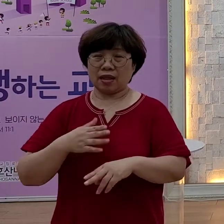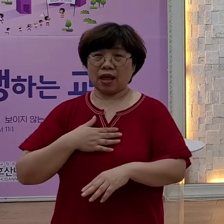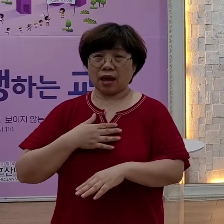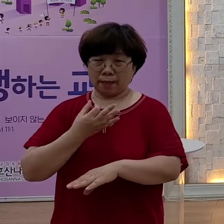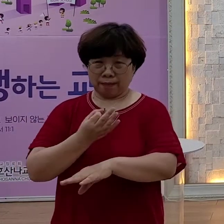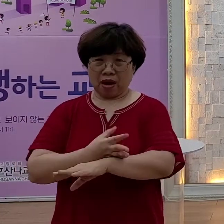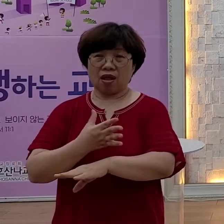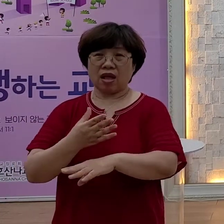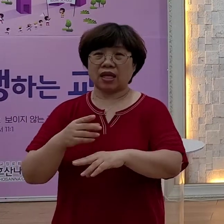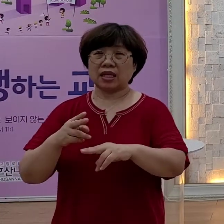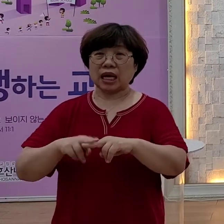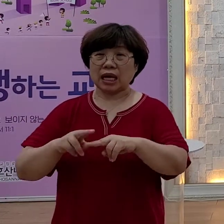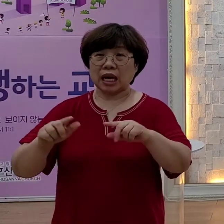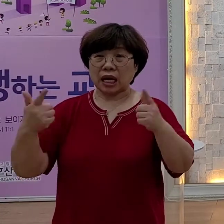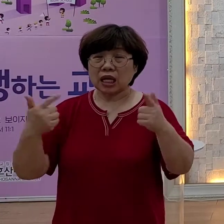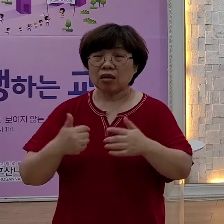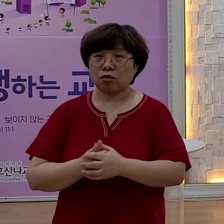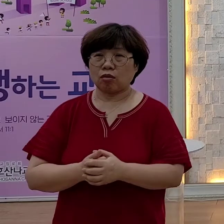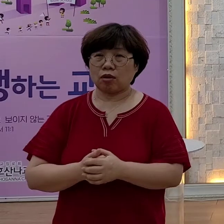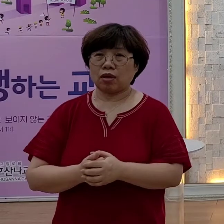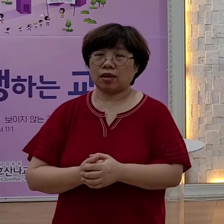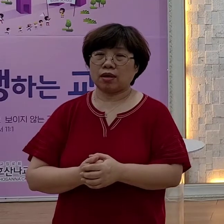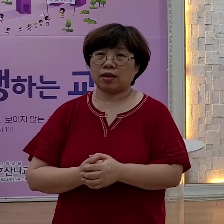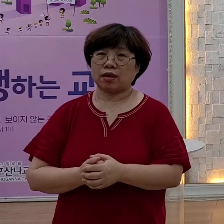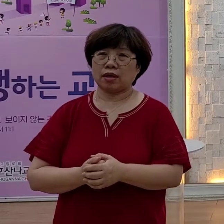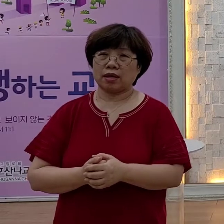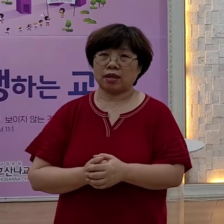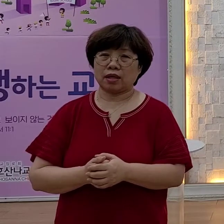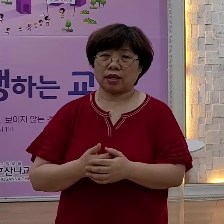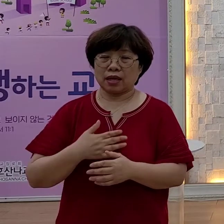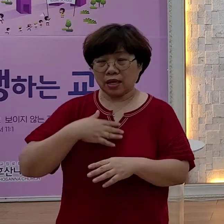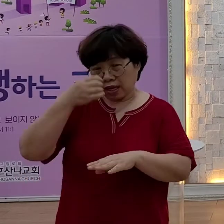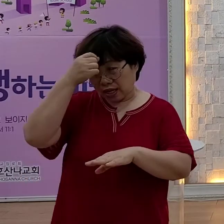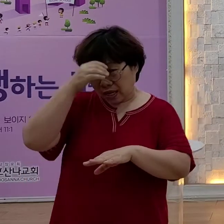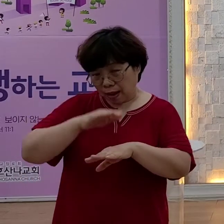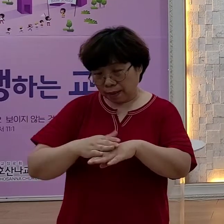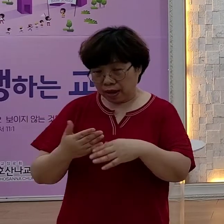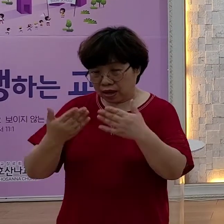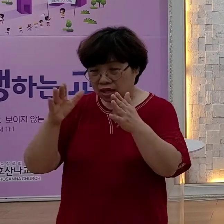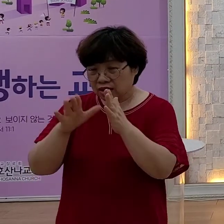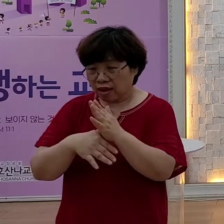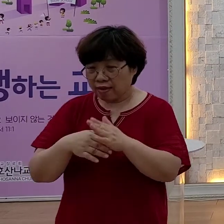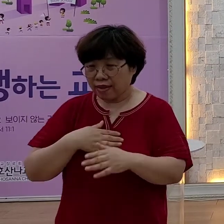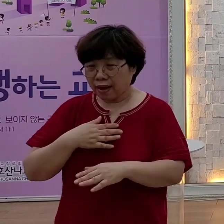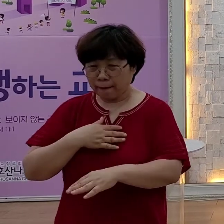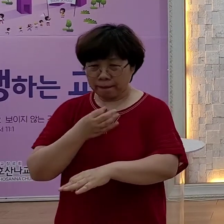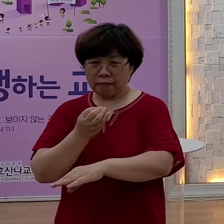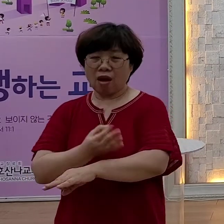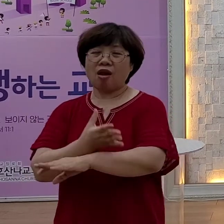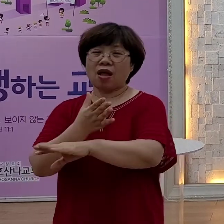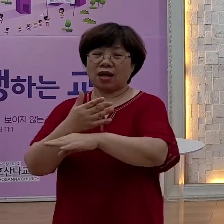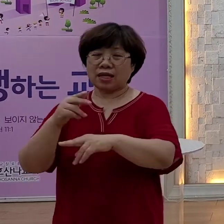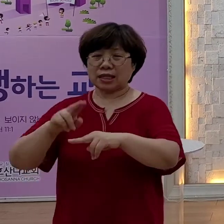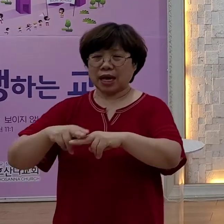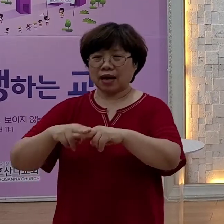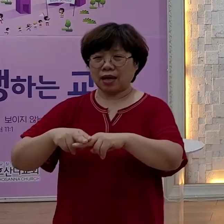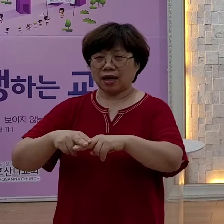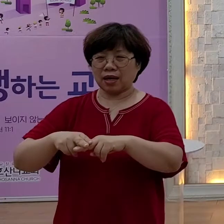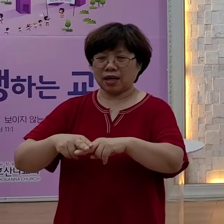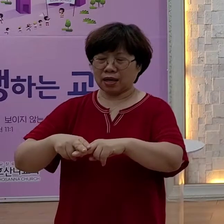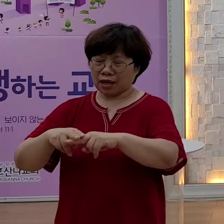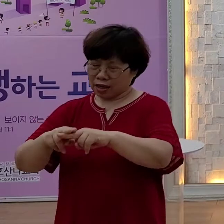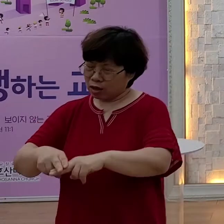예배는. 그건 뭐냐? 지금 이곳에 만약에 여러분 하나님이 정말